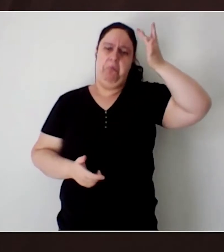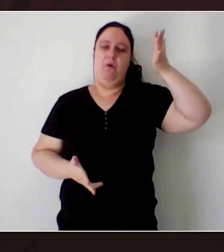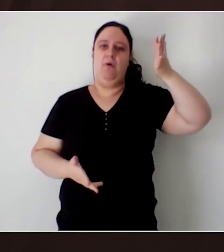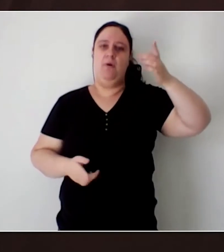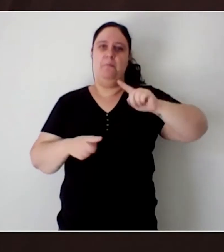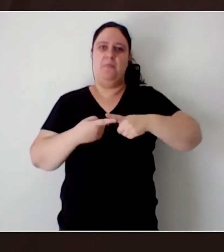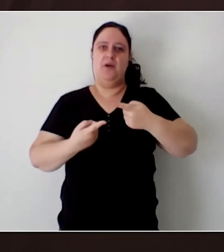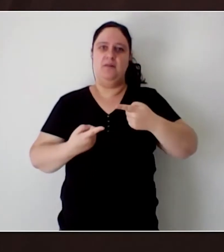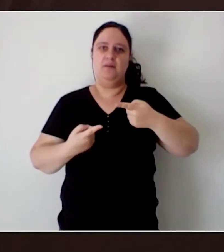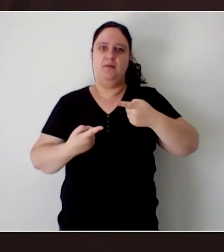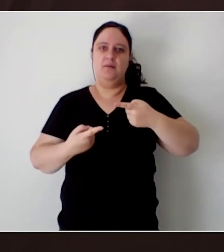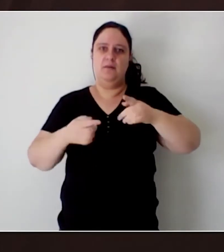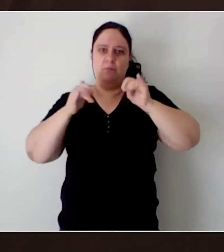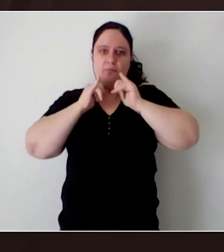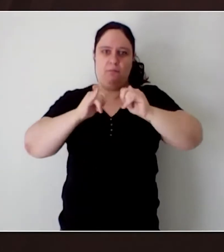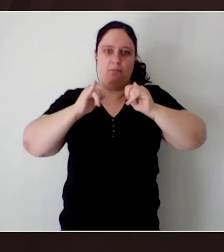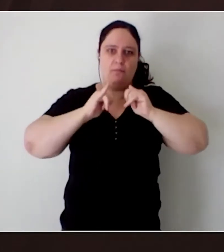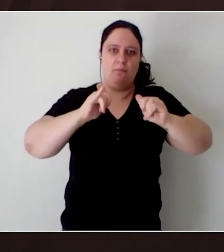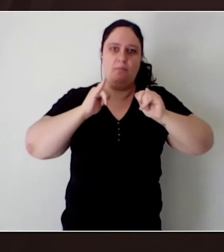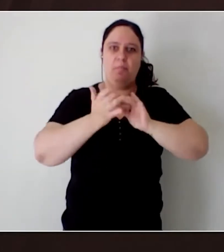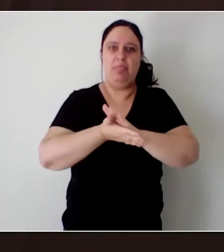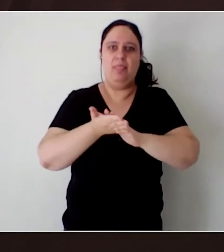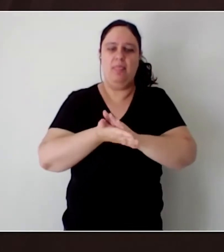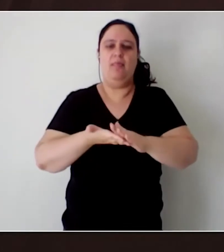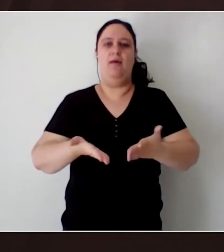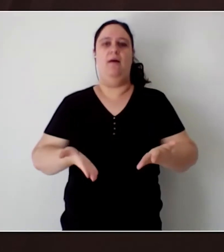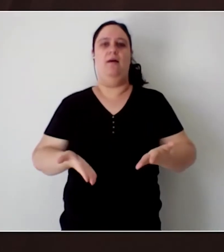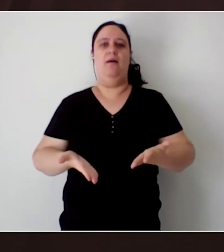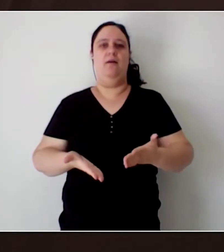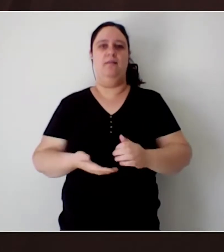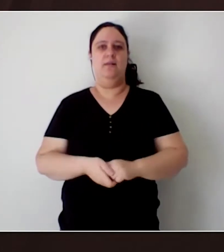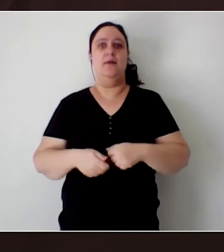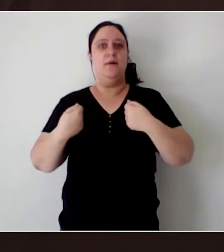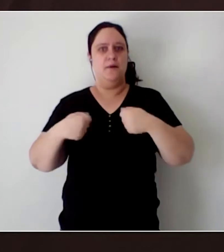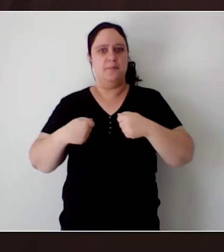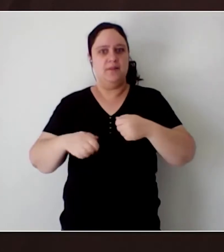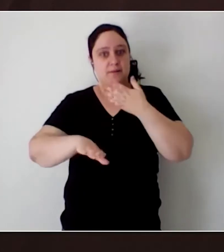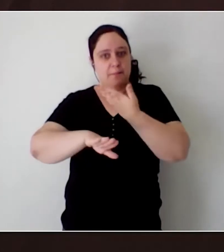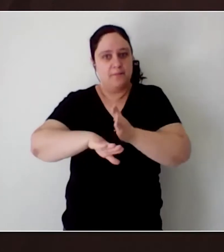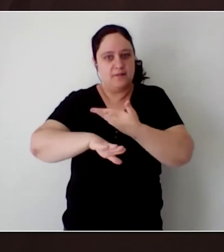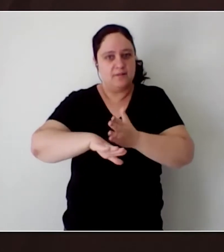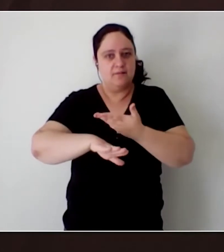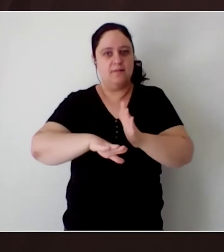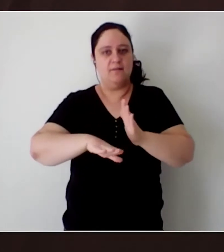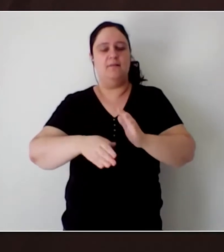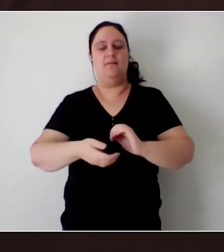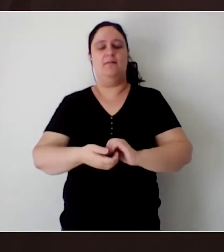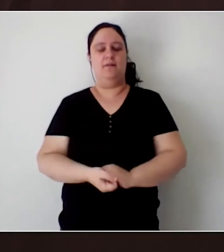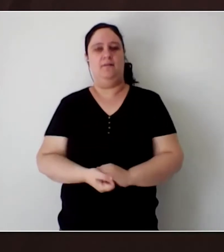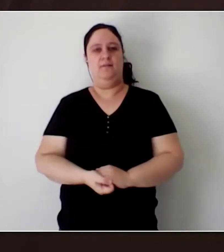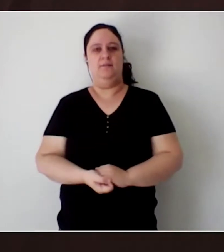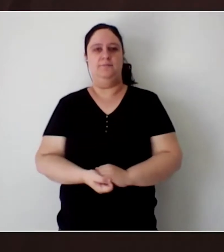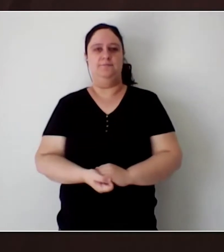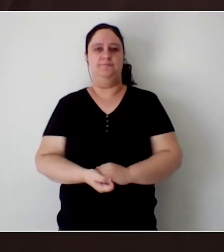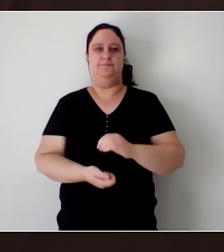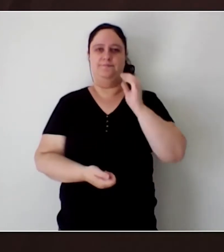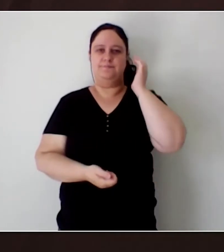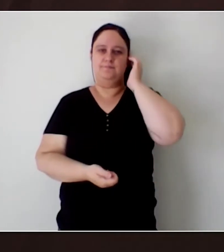na terra. É ou não é? Então, graças a Deus, irmãos, Deus encontrou esse tipo de